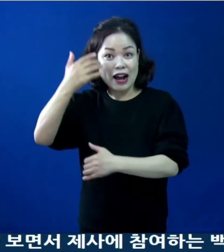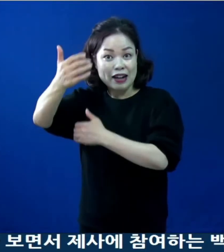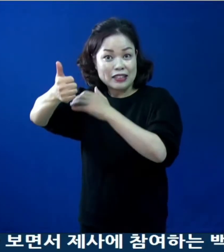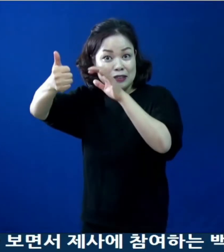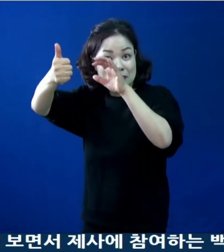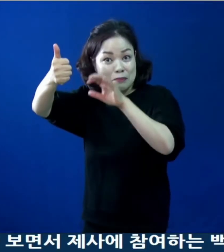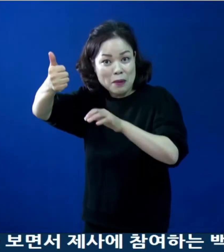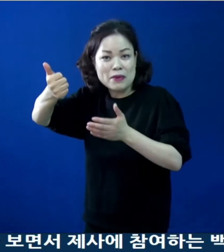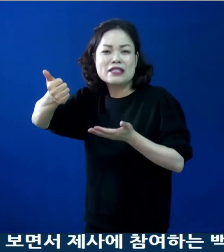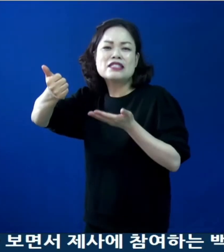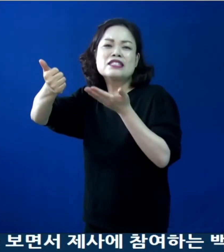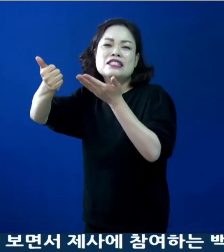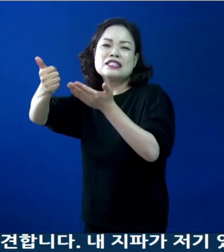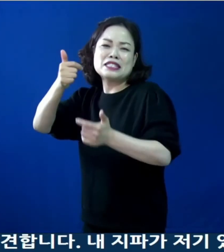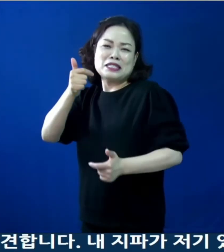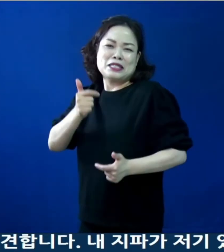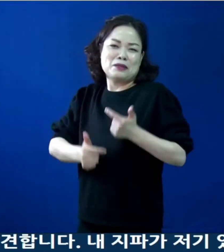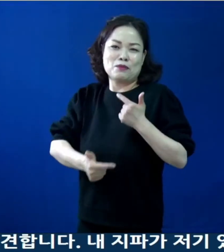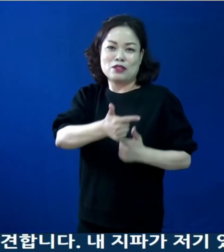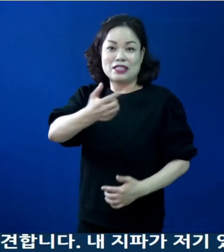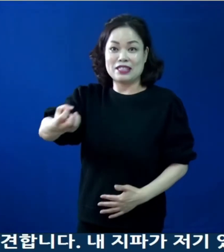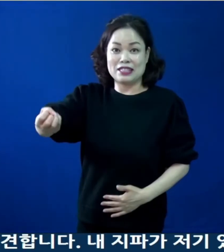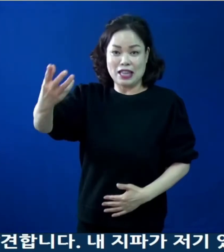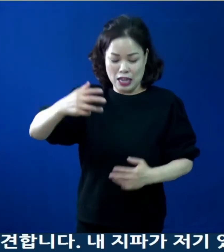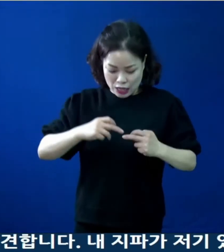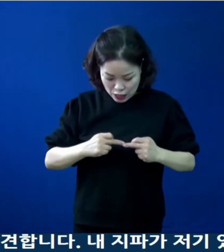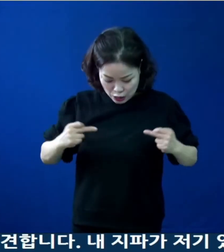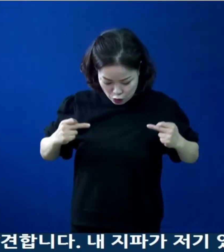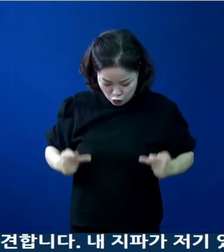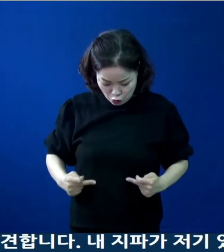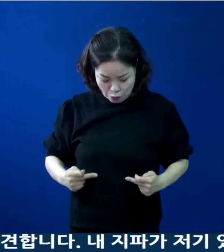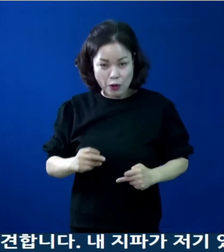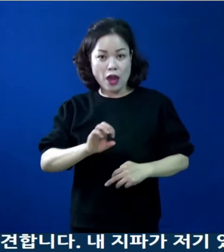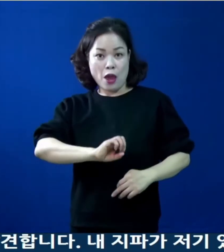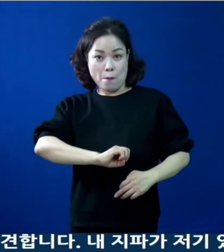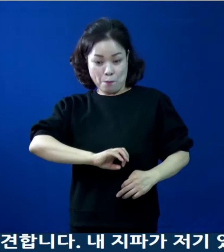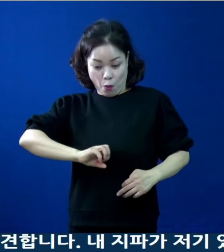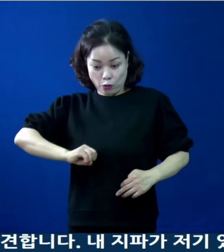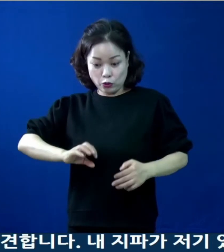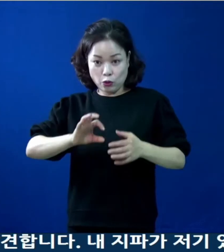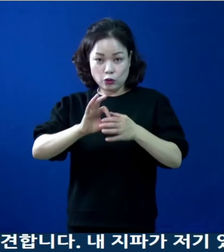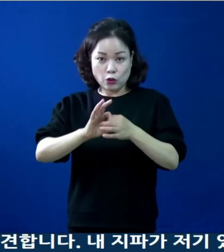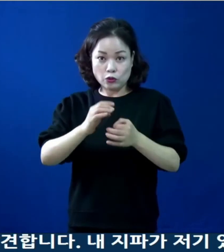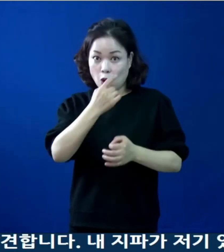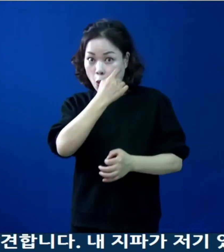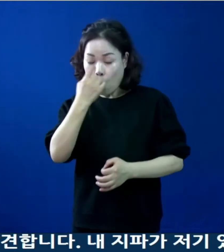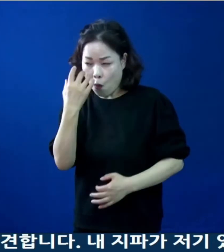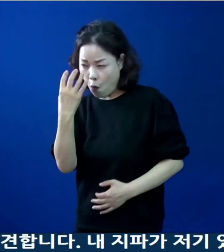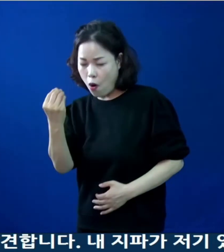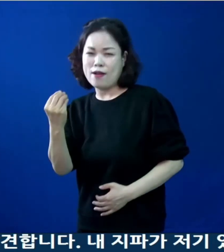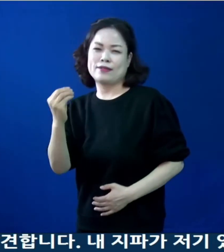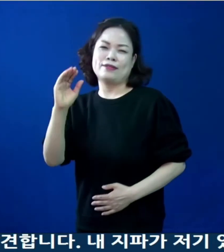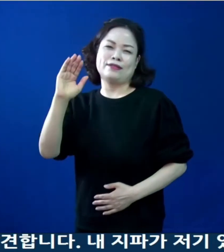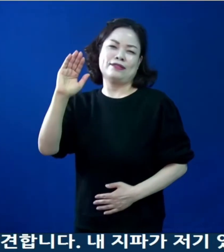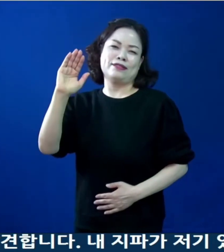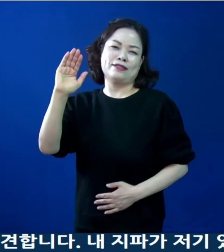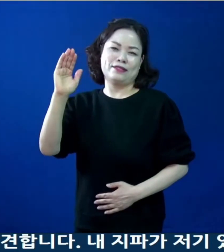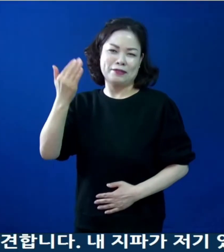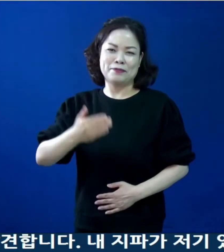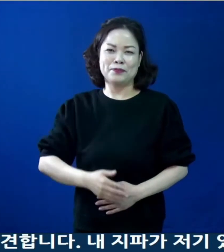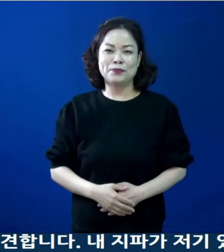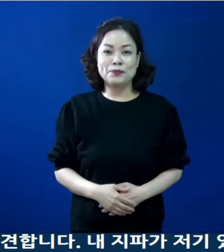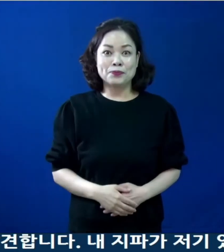앞에 나아가는 기쁨을 대제사장이 갖고 있는 흉패의 보석을 통해서 확인하게 된다라는